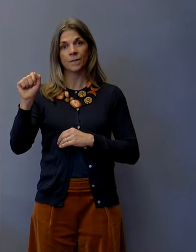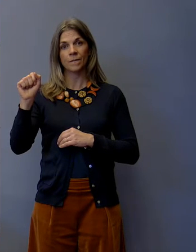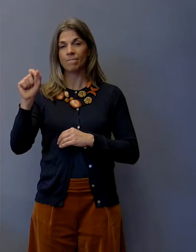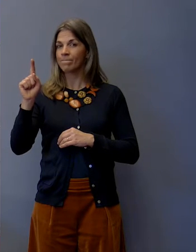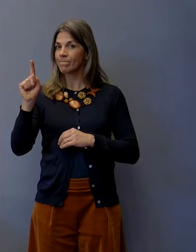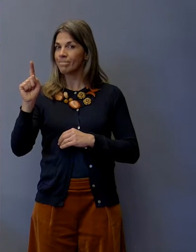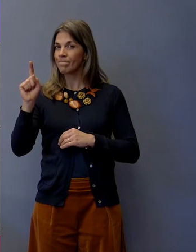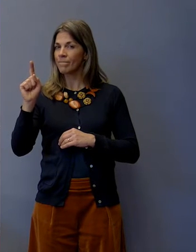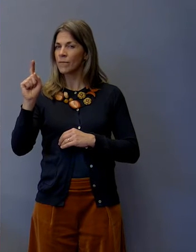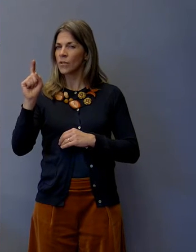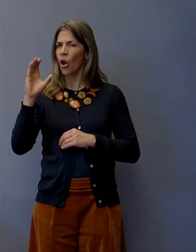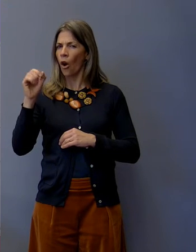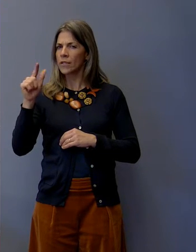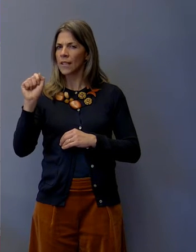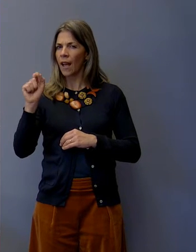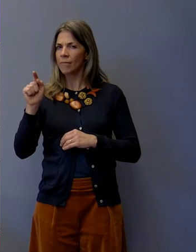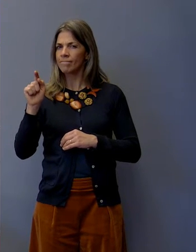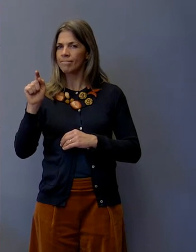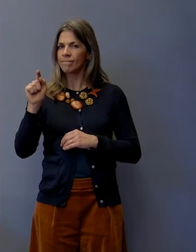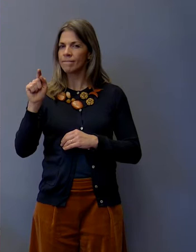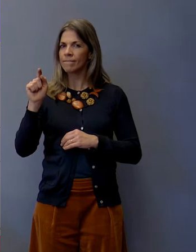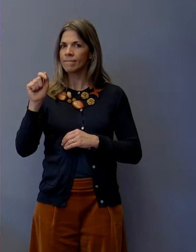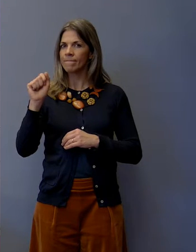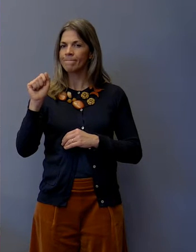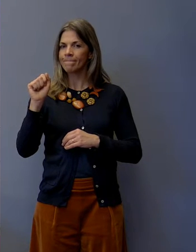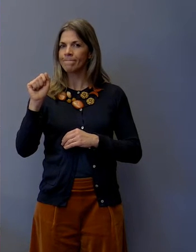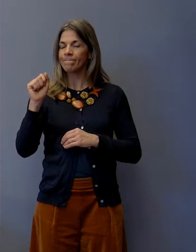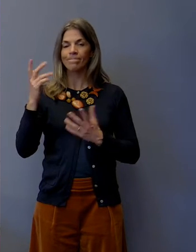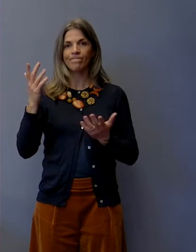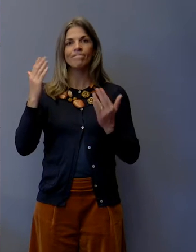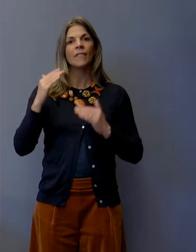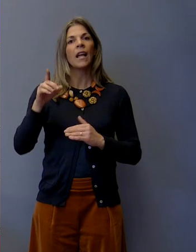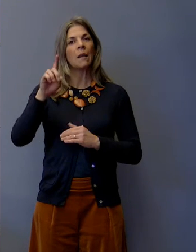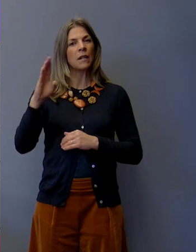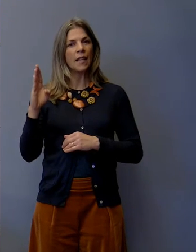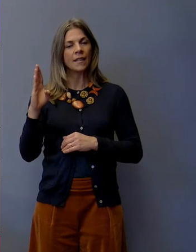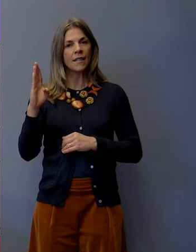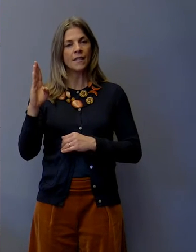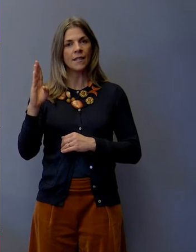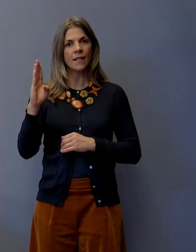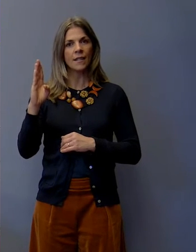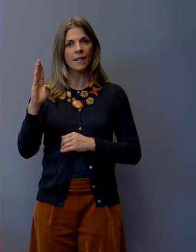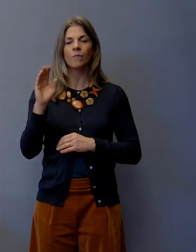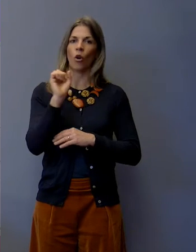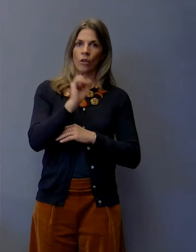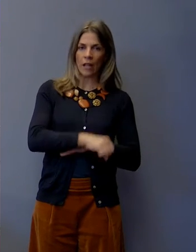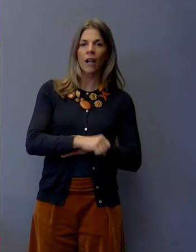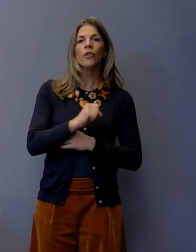consigliere costa consigliere de benedictis contrario